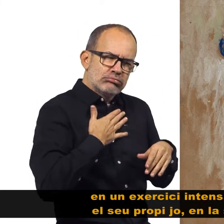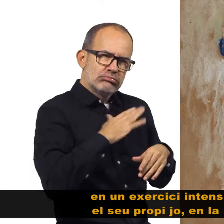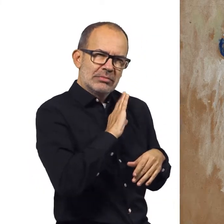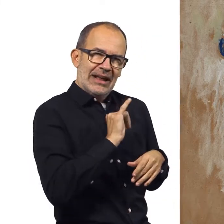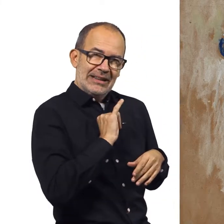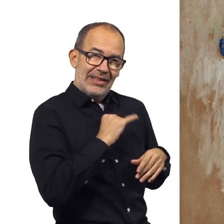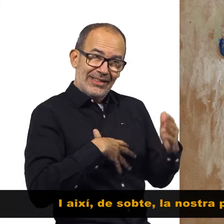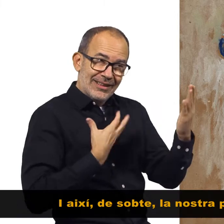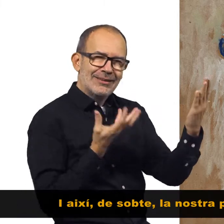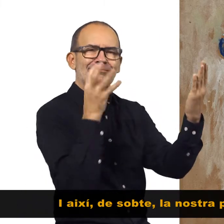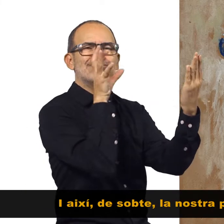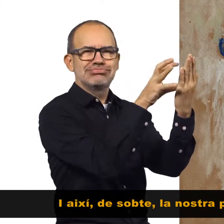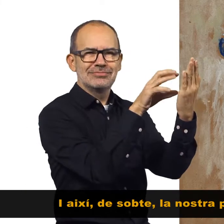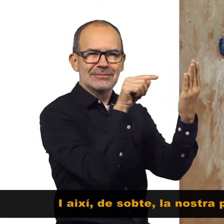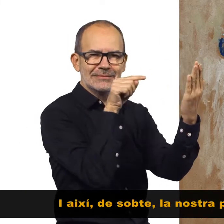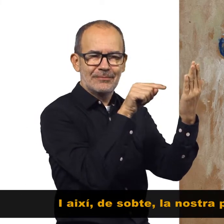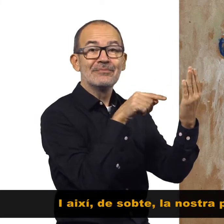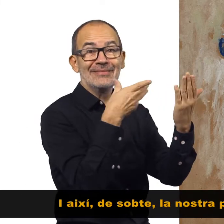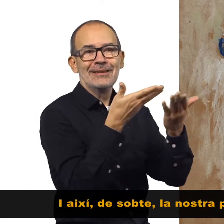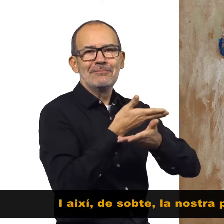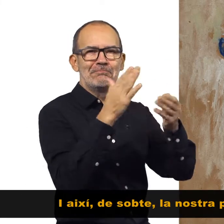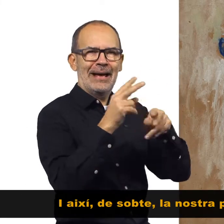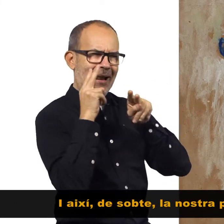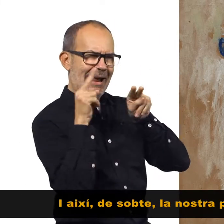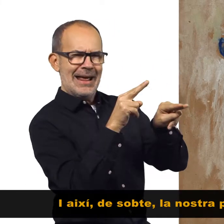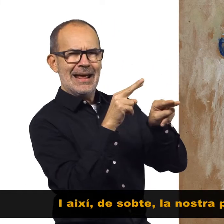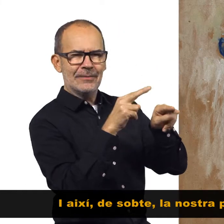de sobte, la nostra presència s'esvaeix.